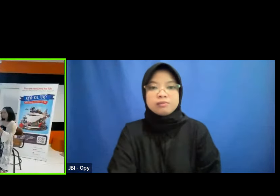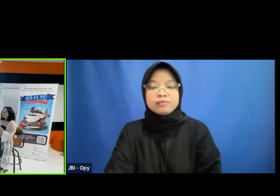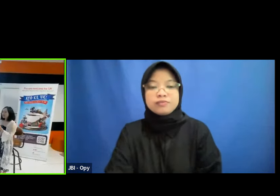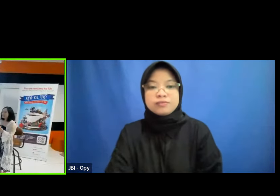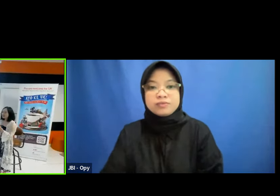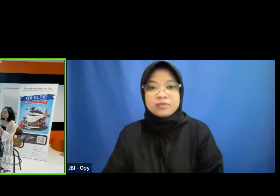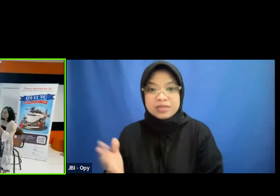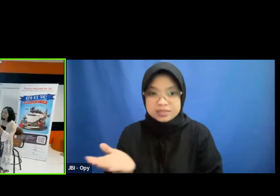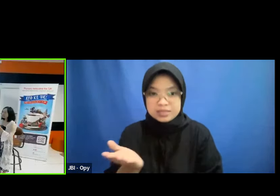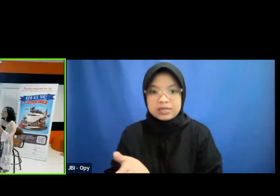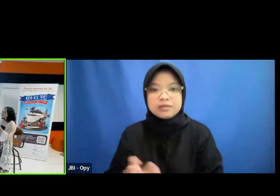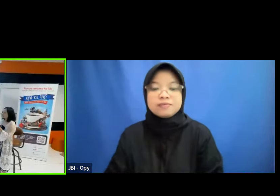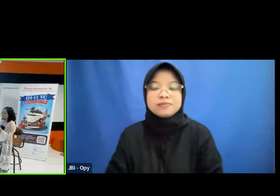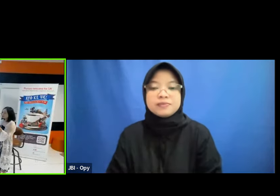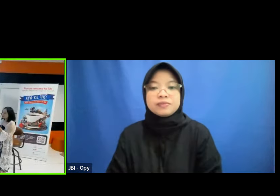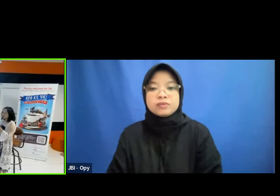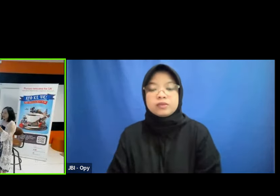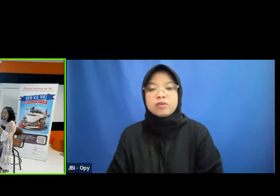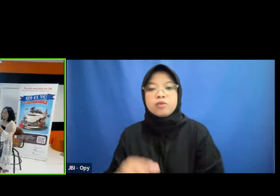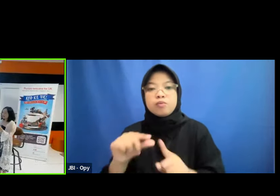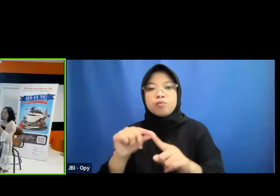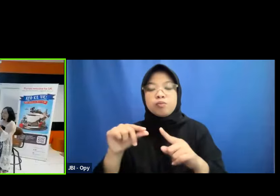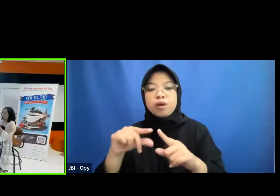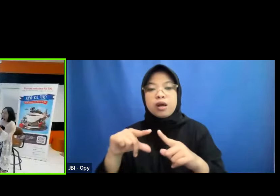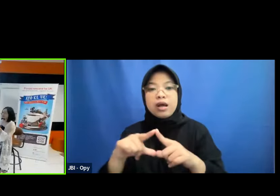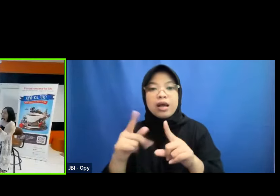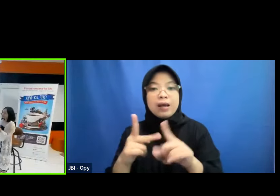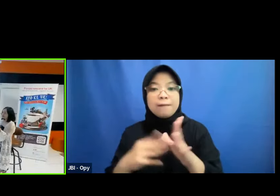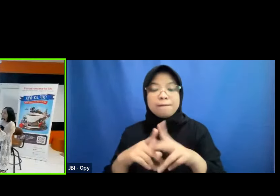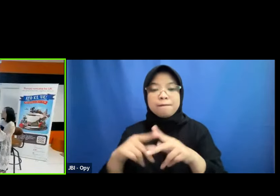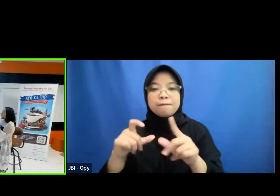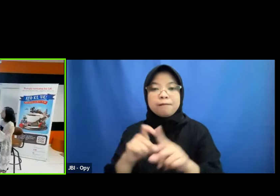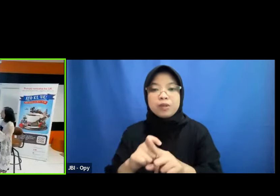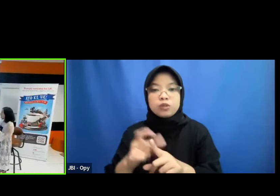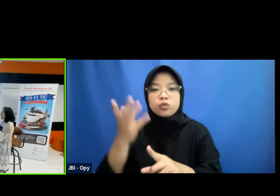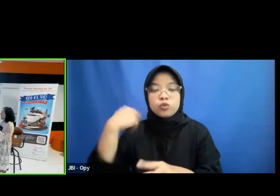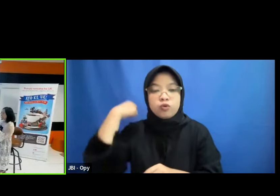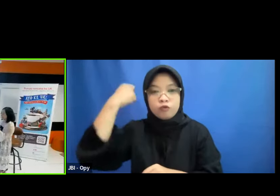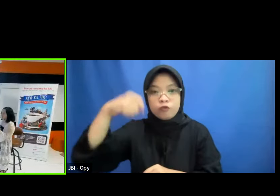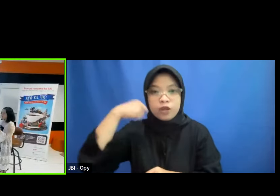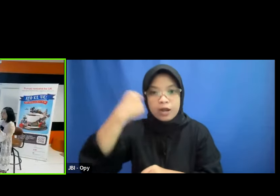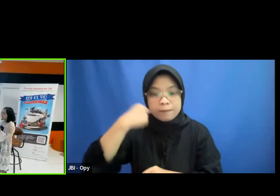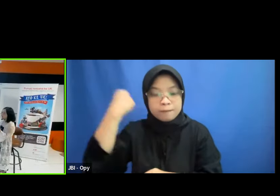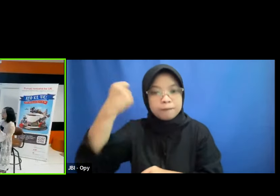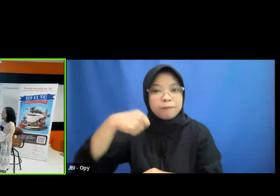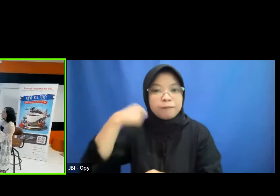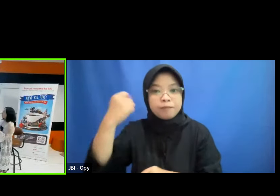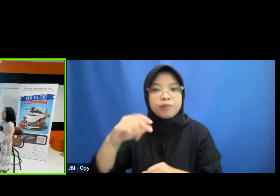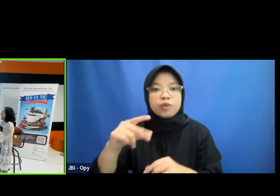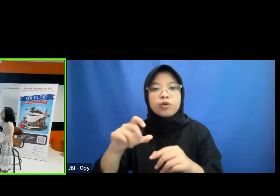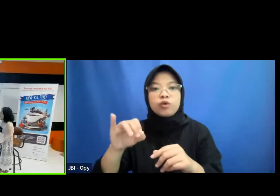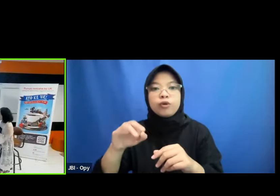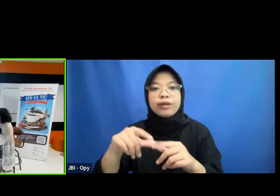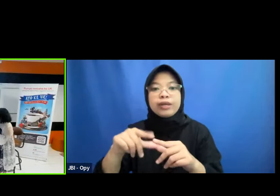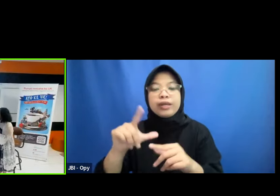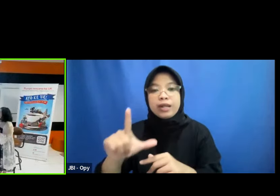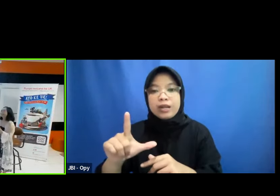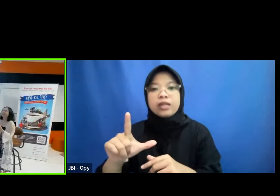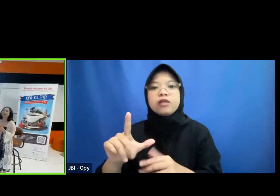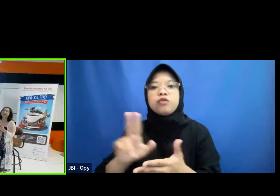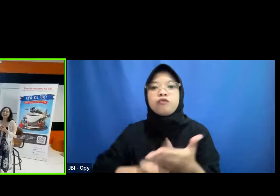2004 dan Mas Ahmad Fuadi ini dulu adalah MSC film documentary dari Royal holloway University of